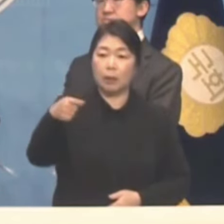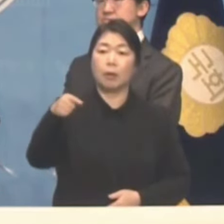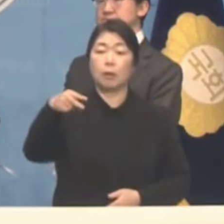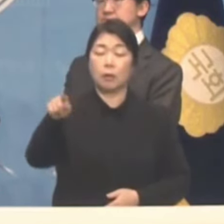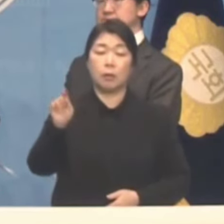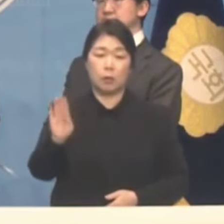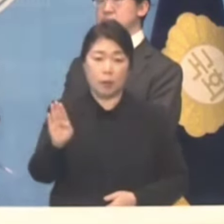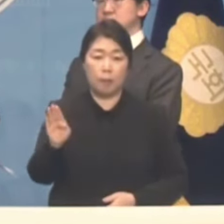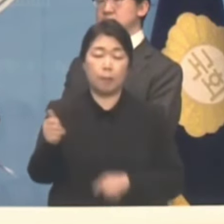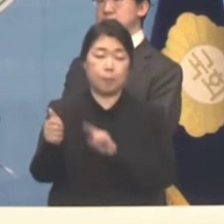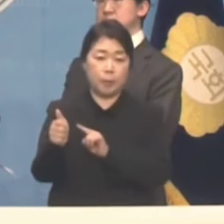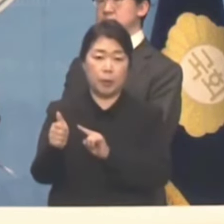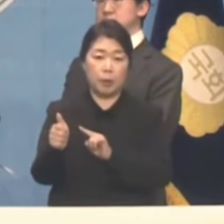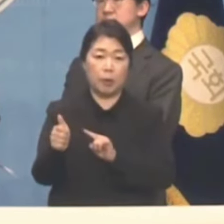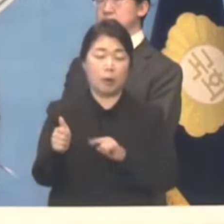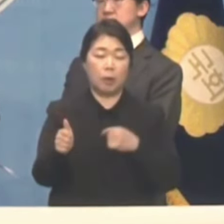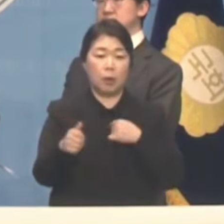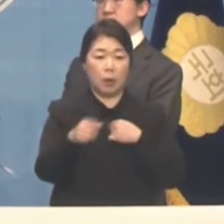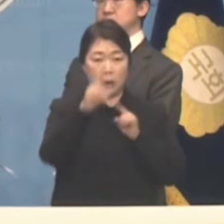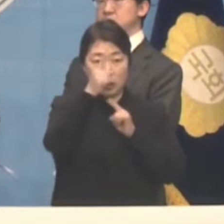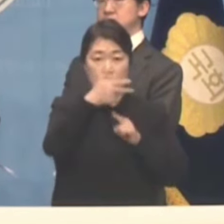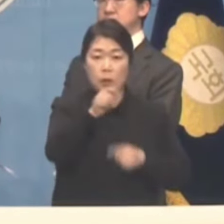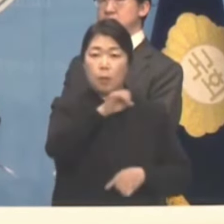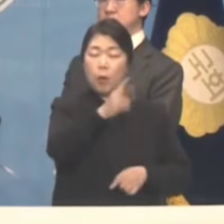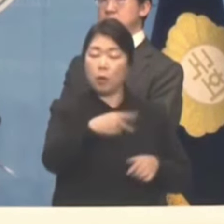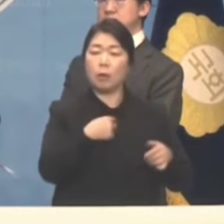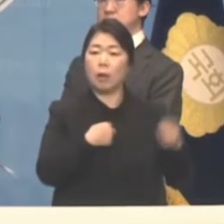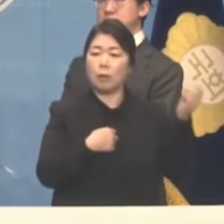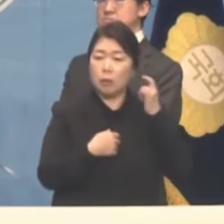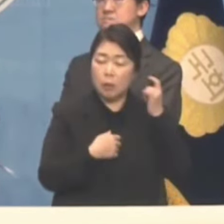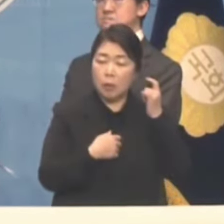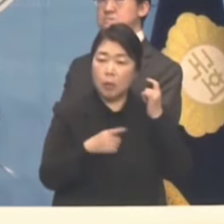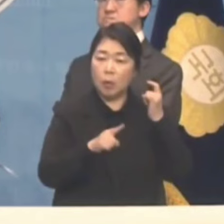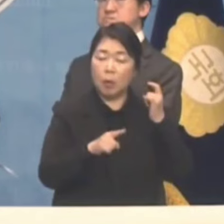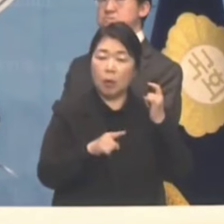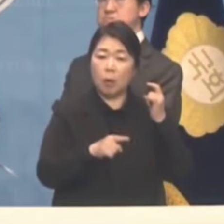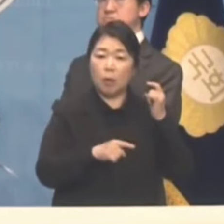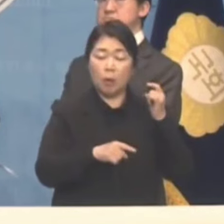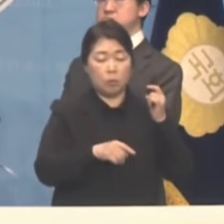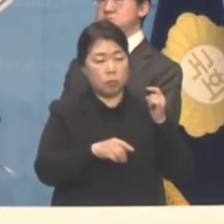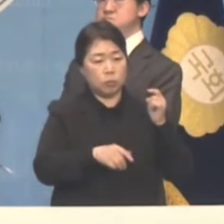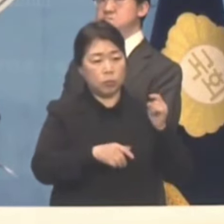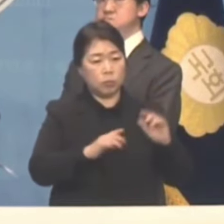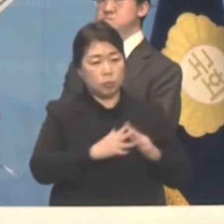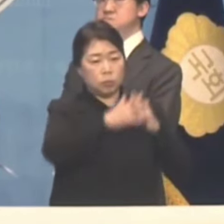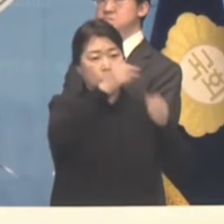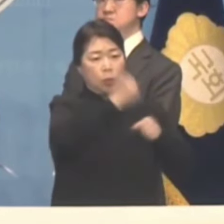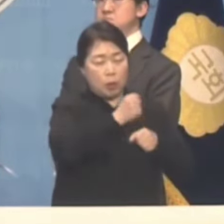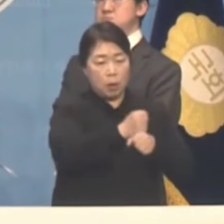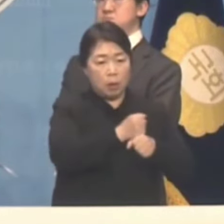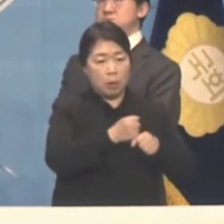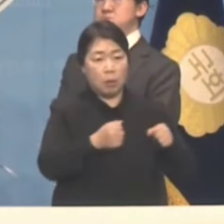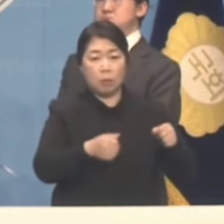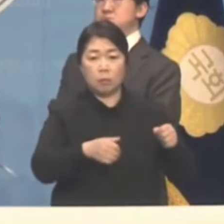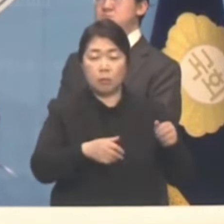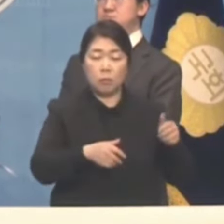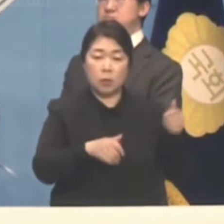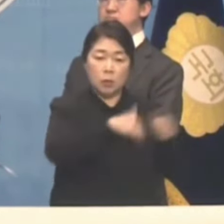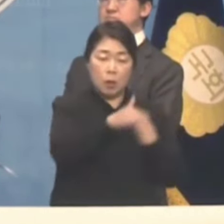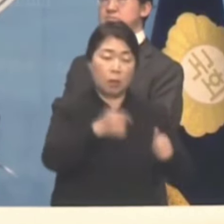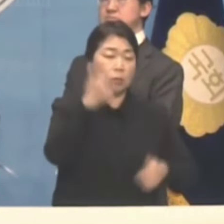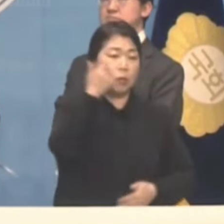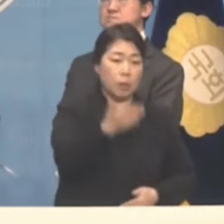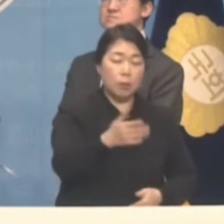테 들었습니다 우리 공사가 저도 모르는 사이에 빠져 있길래 빠져 있는 상태를 확인하려고 이재명 테